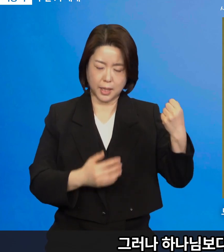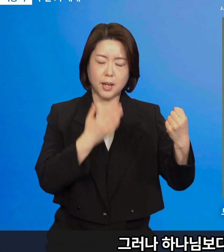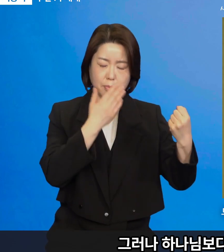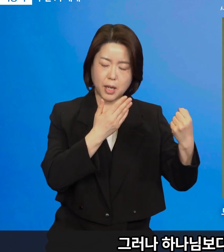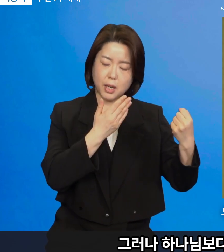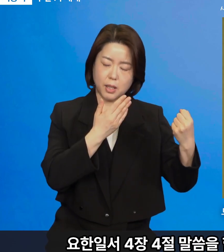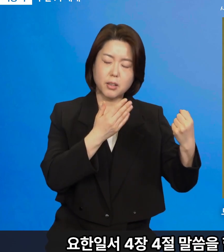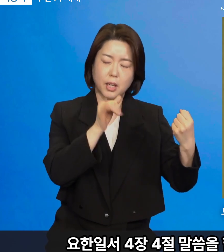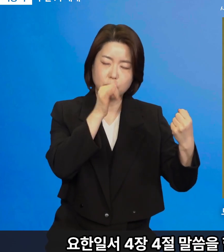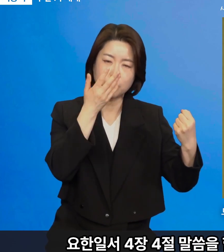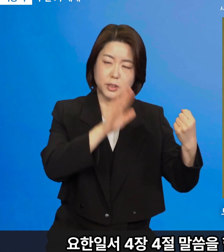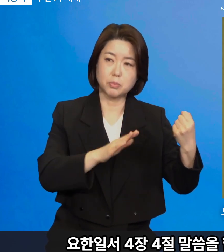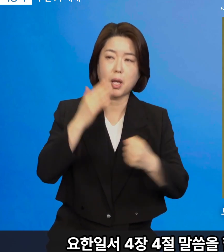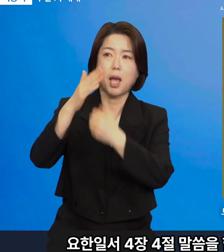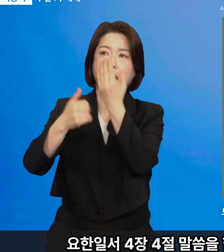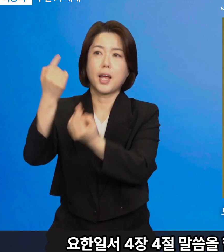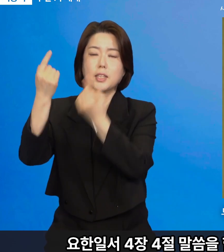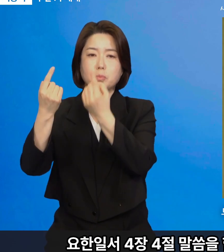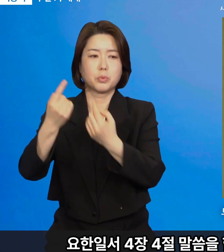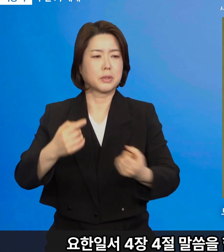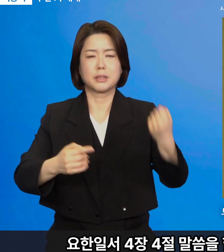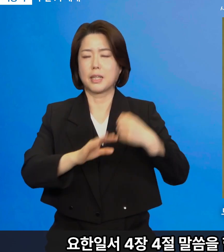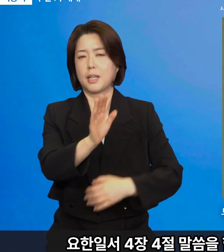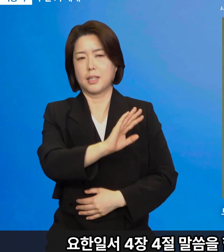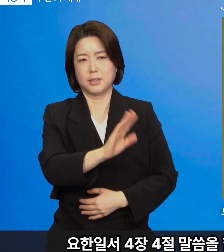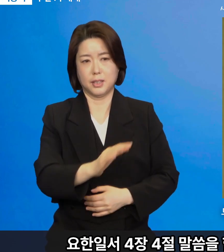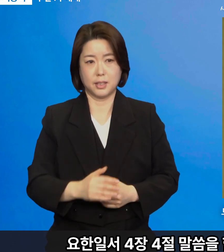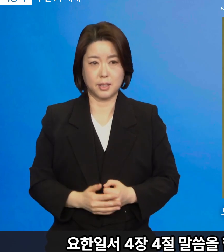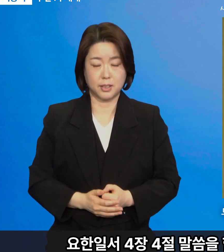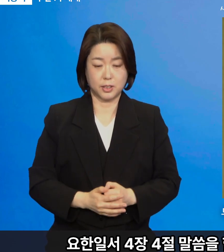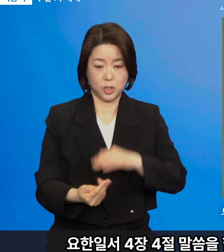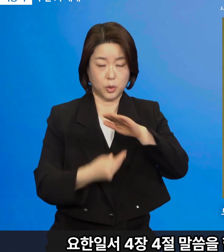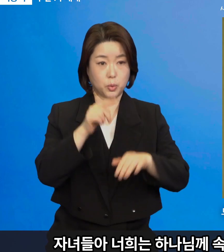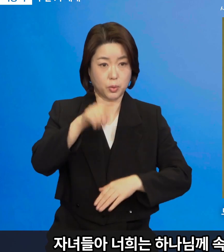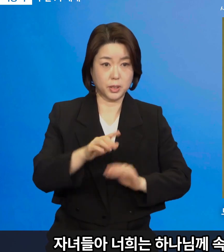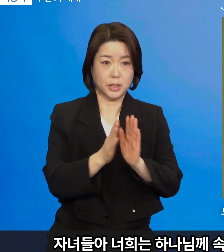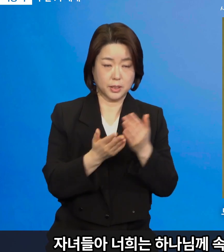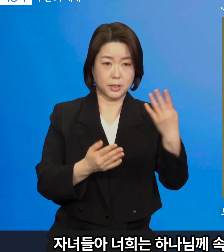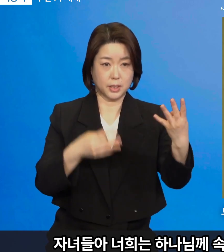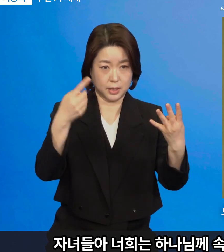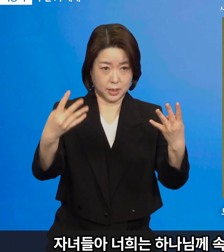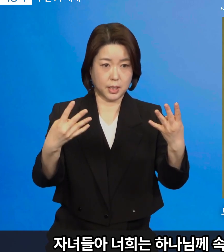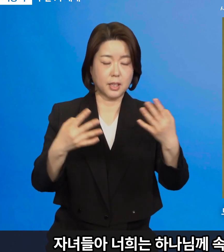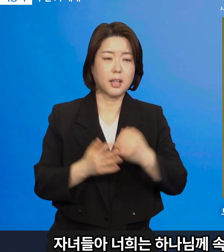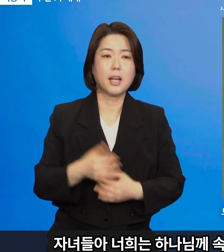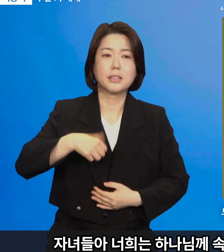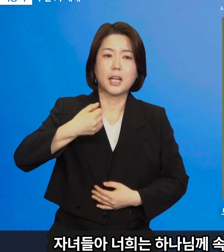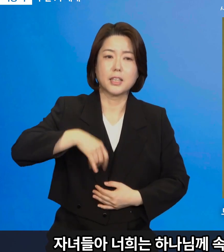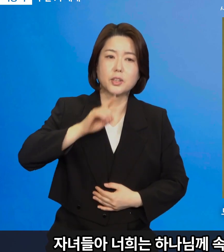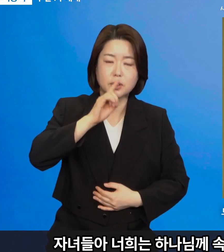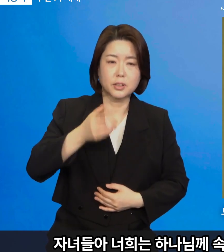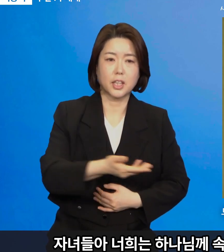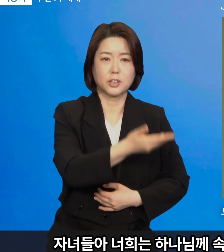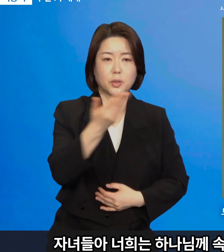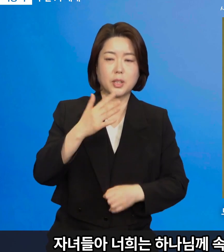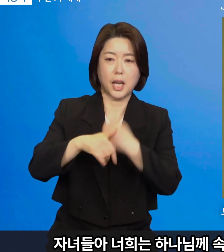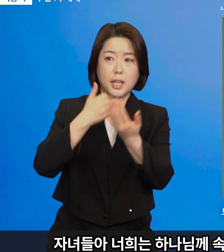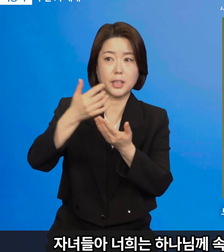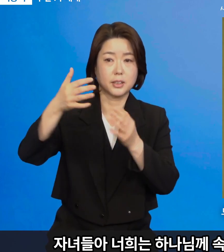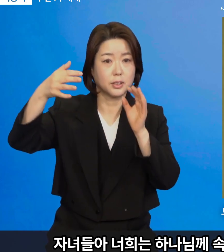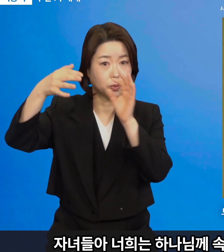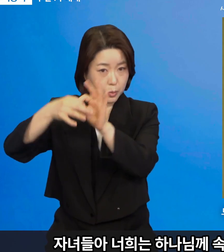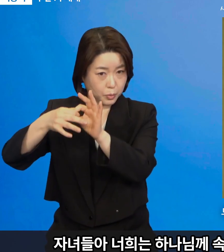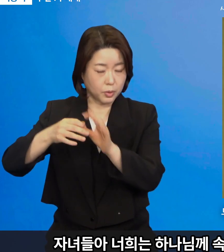강하지 않다는 것. 요한일서 4장 4절 말씀을 함께 읽어보겠습니다. 시작. 자녀들아 너희는 하나님께 속하였고